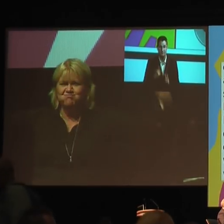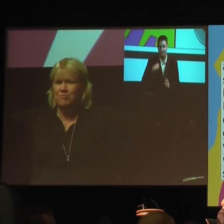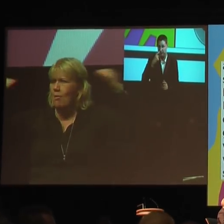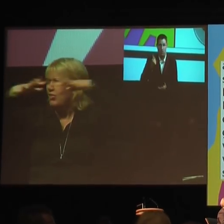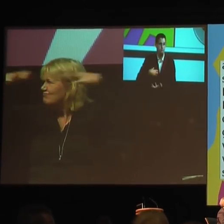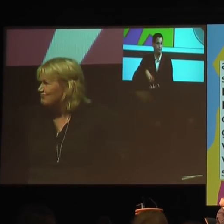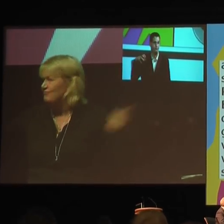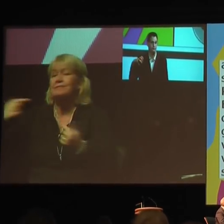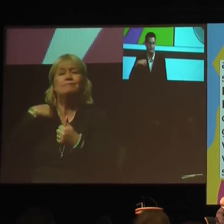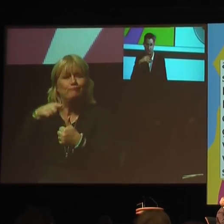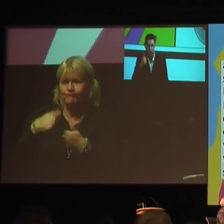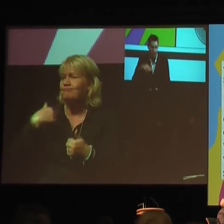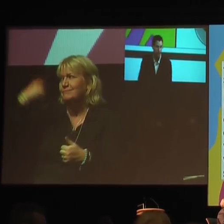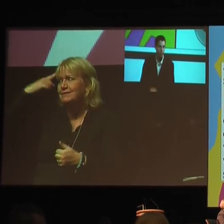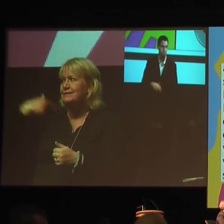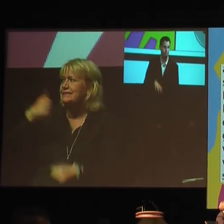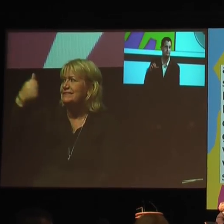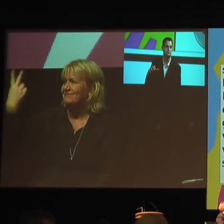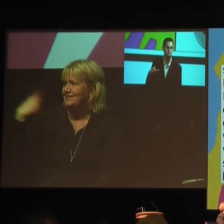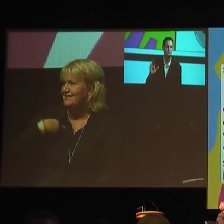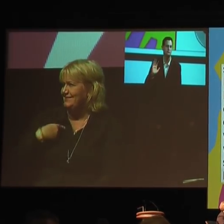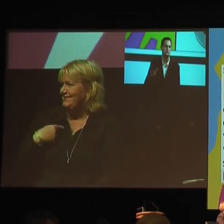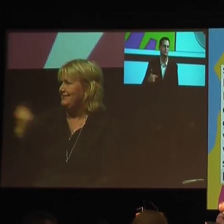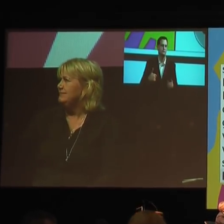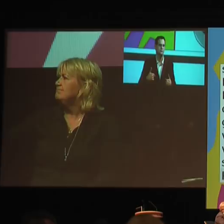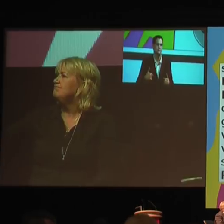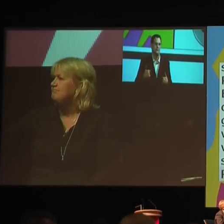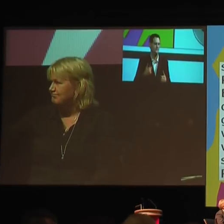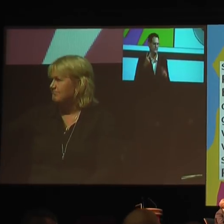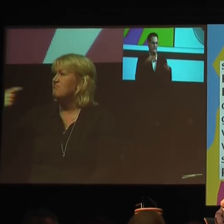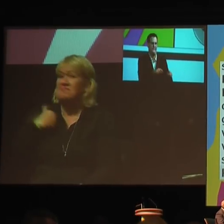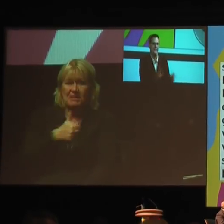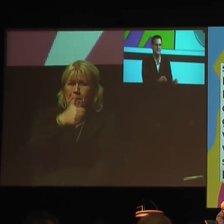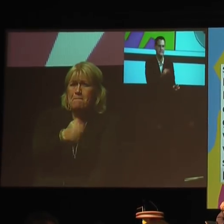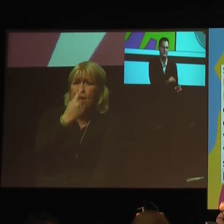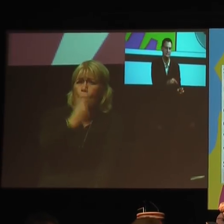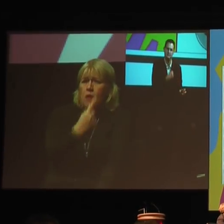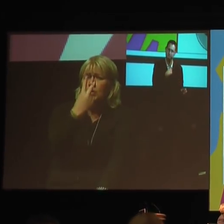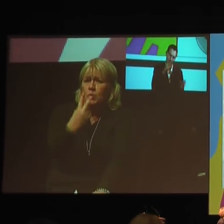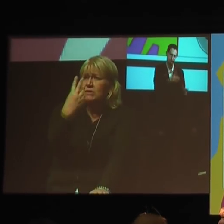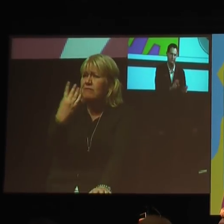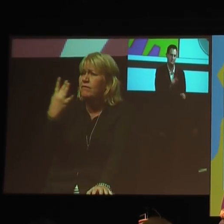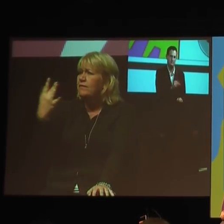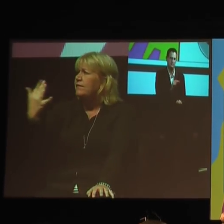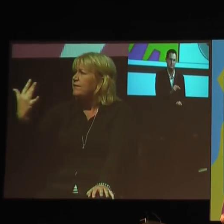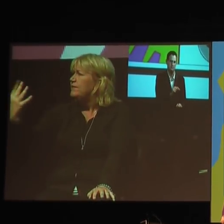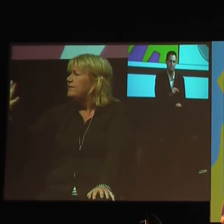Wir planen ein Einjahresprogramm und zunächst mal, und dann ist eben wichtig,